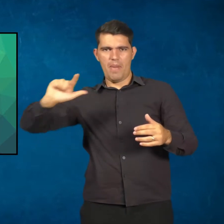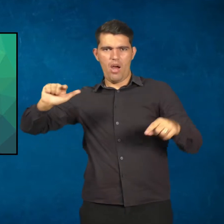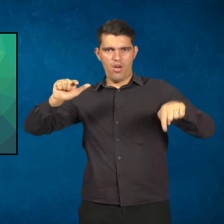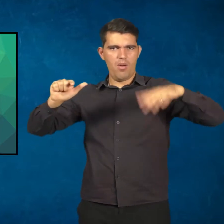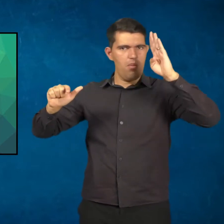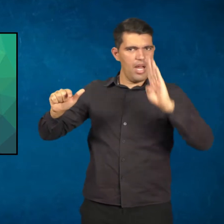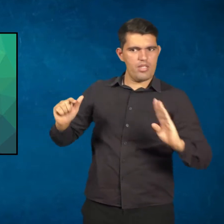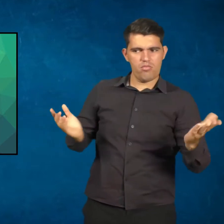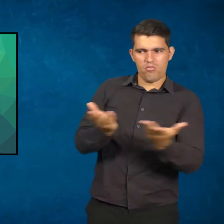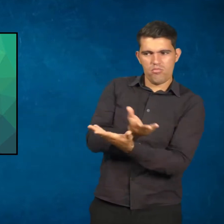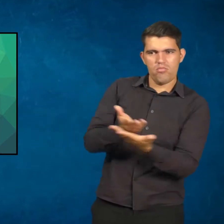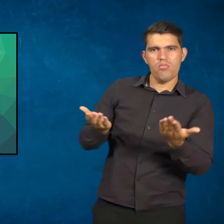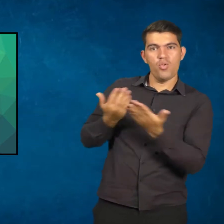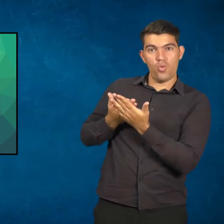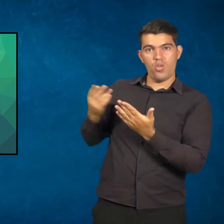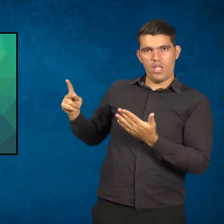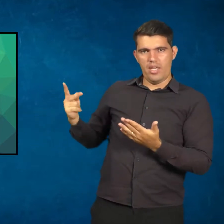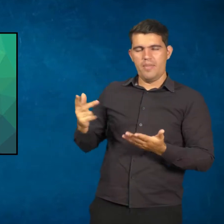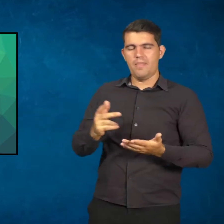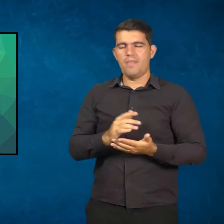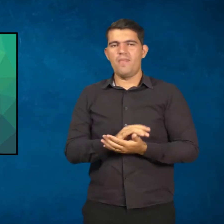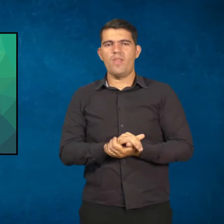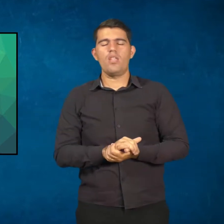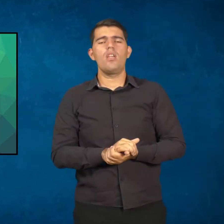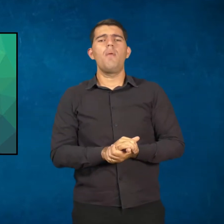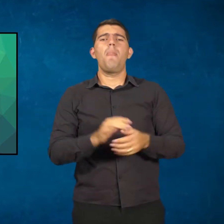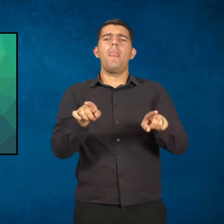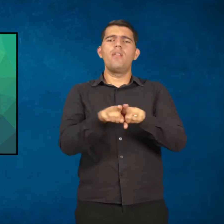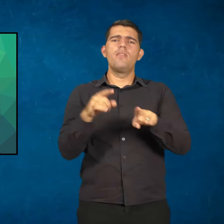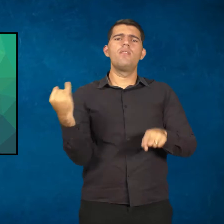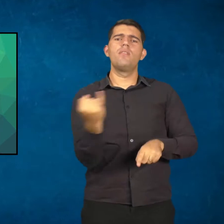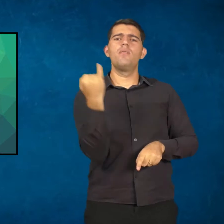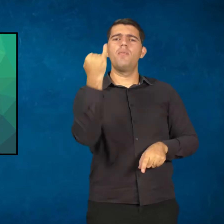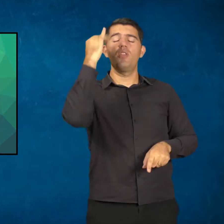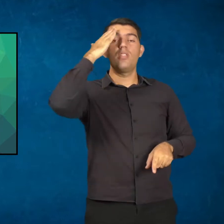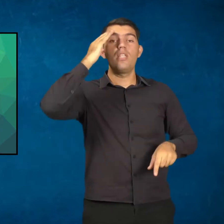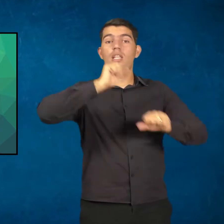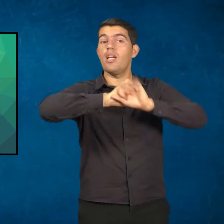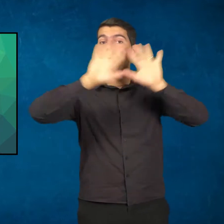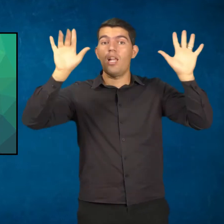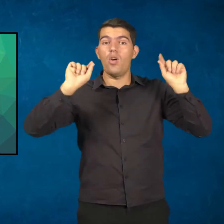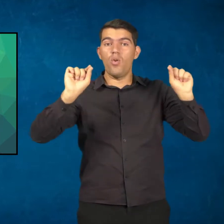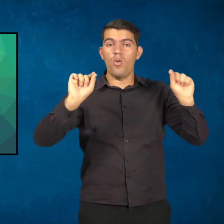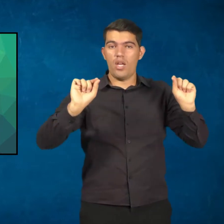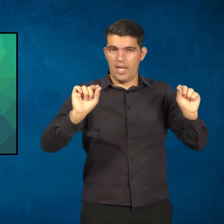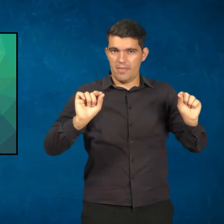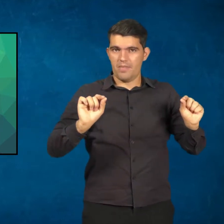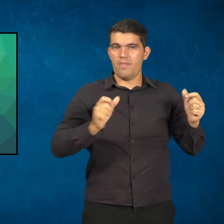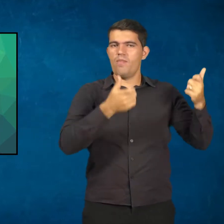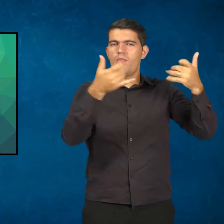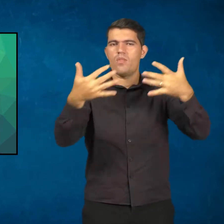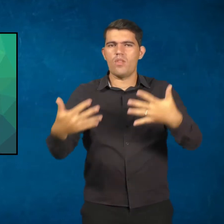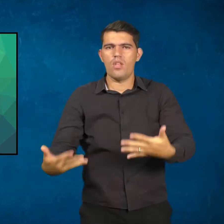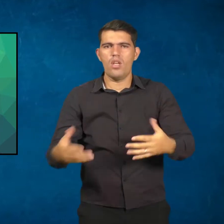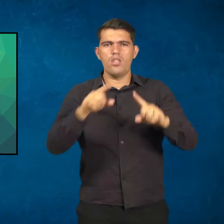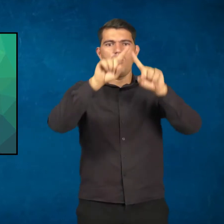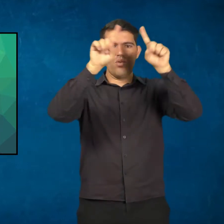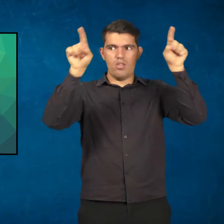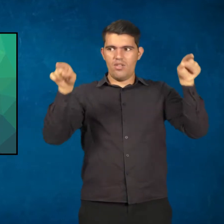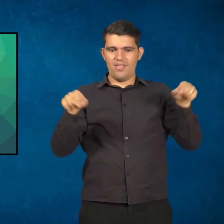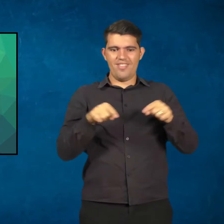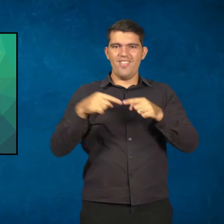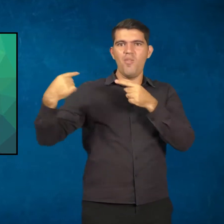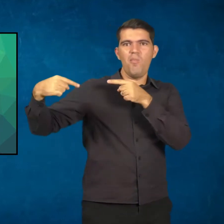Brasil. É importante a gente entender que a abordagem do ciclo de políticas, ela nos